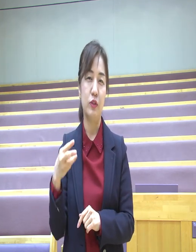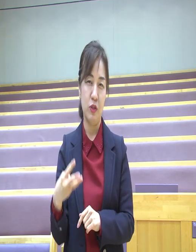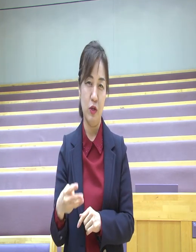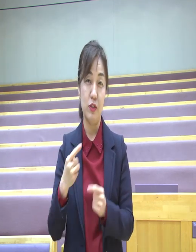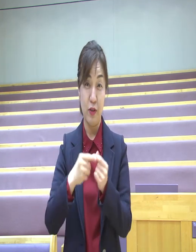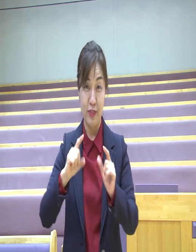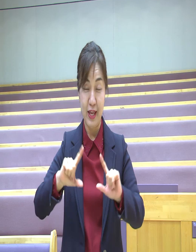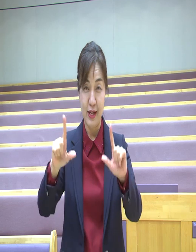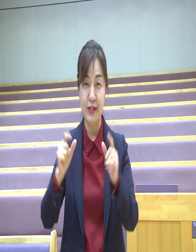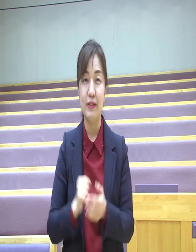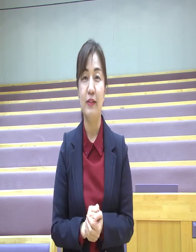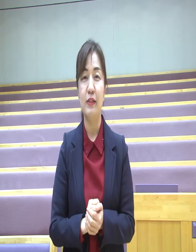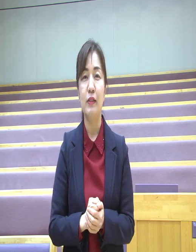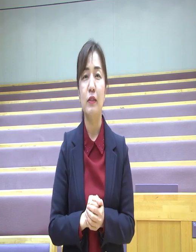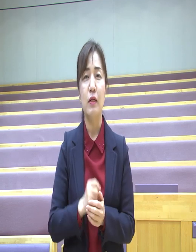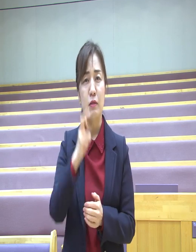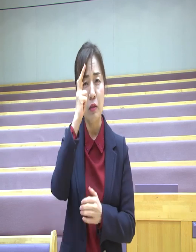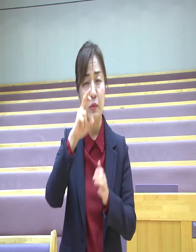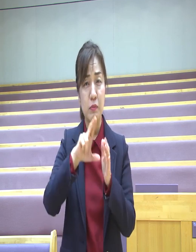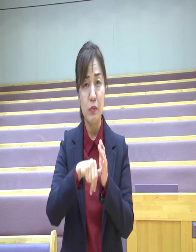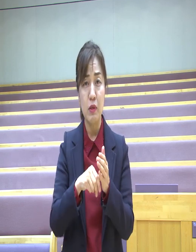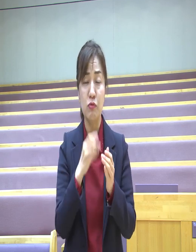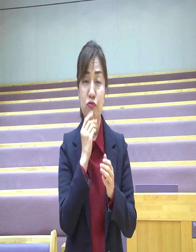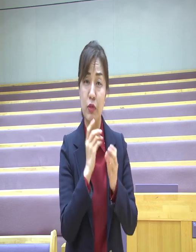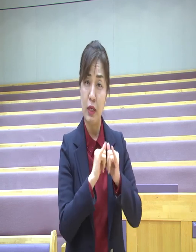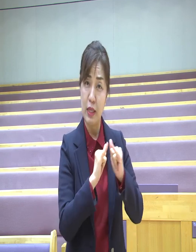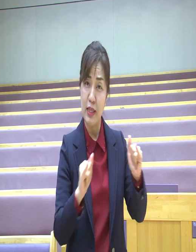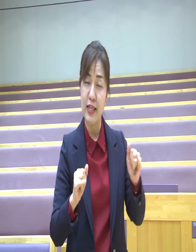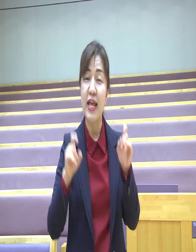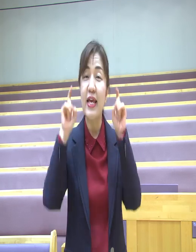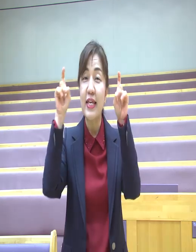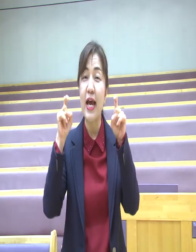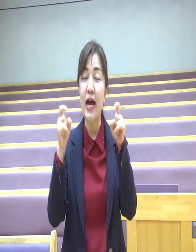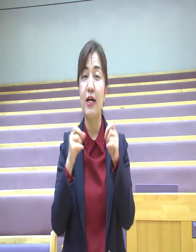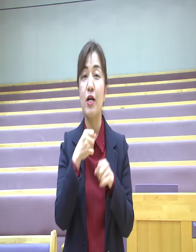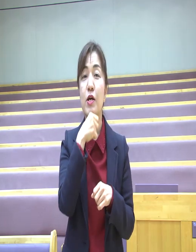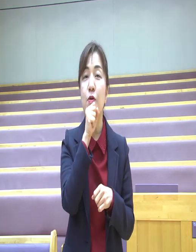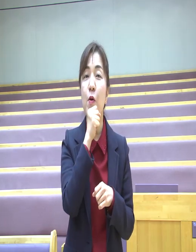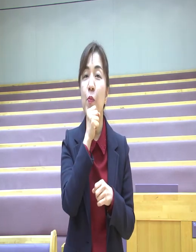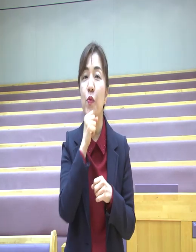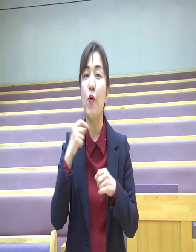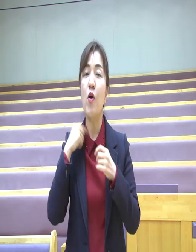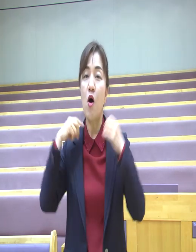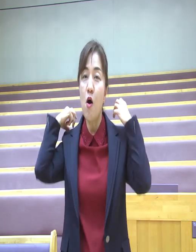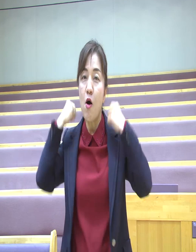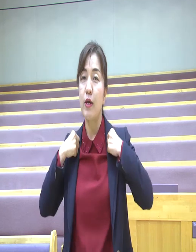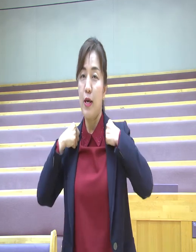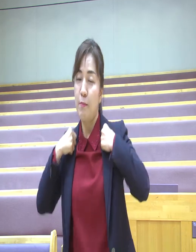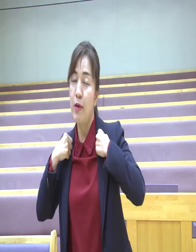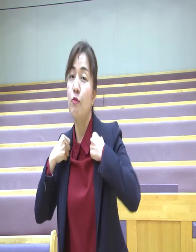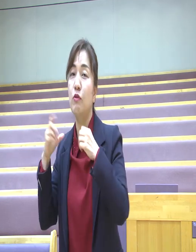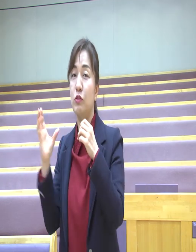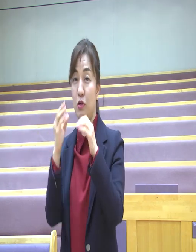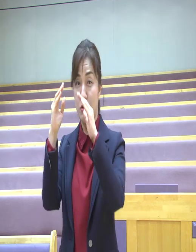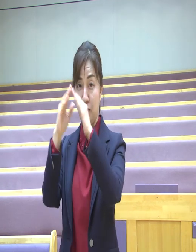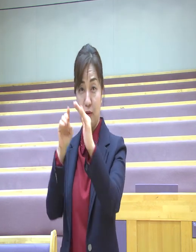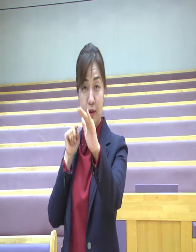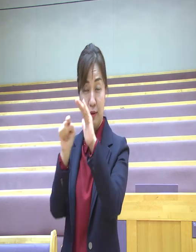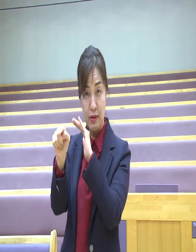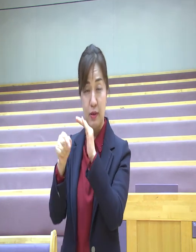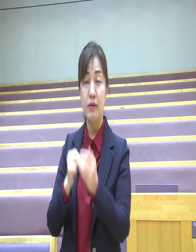합니다. 정신 무렵이 되면 모든 유대인들은 양이나 염소를 어깨에 메고